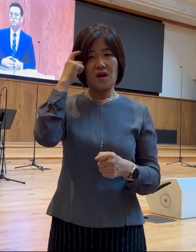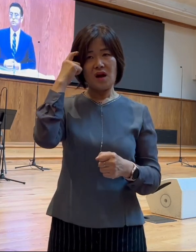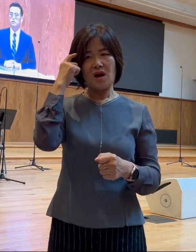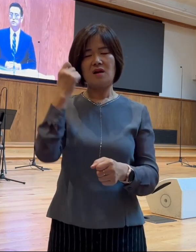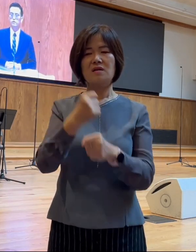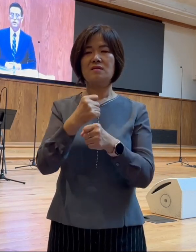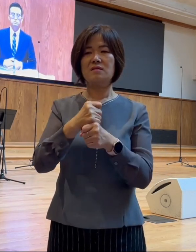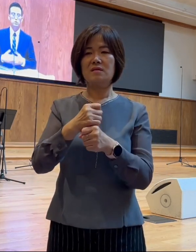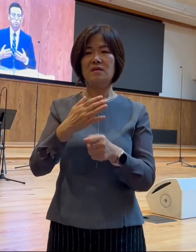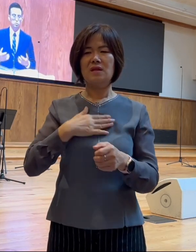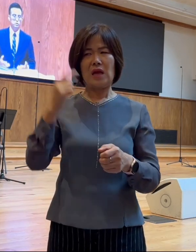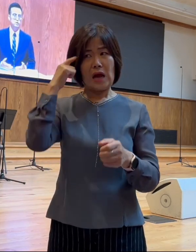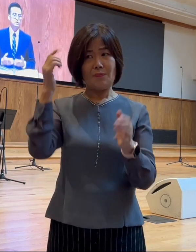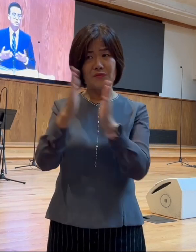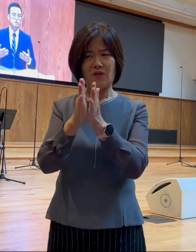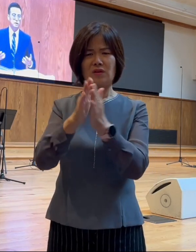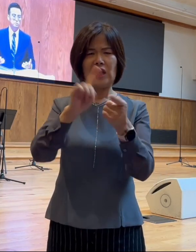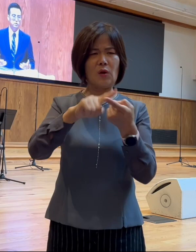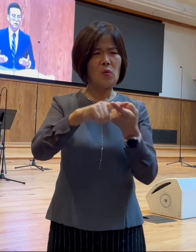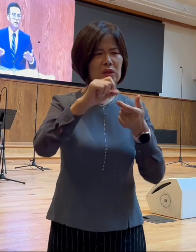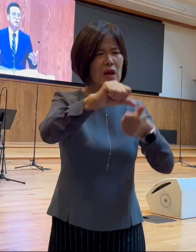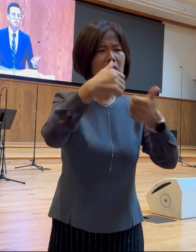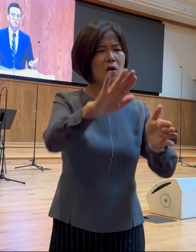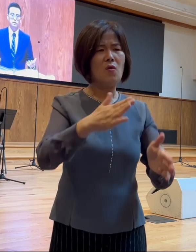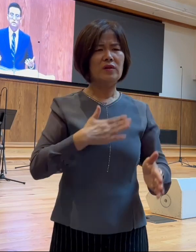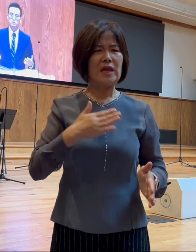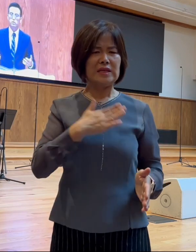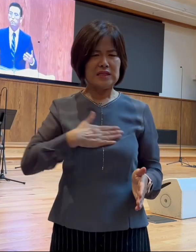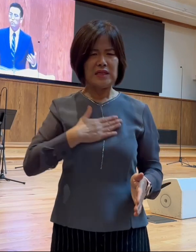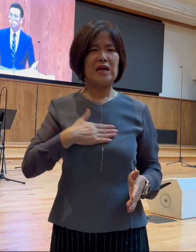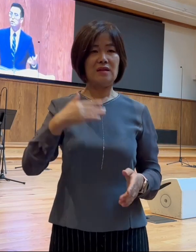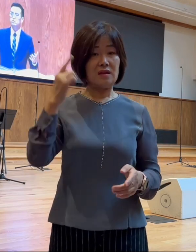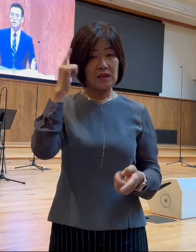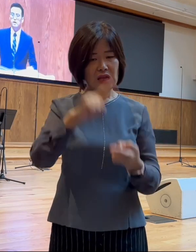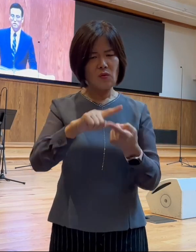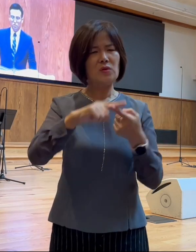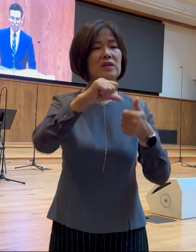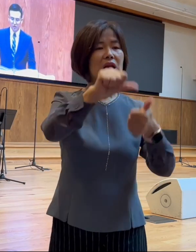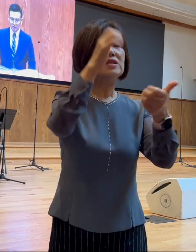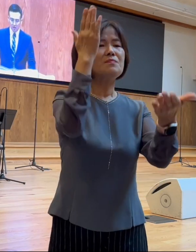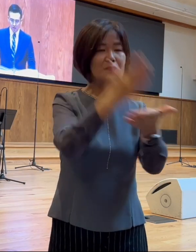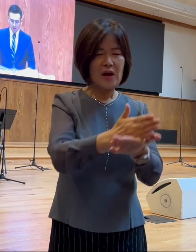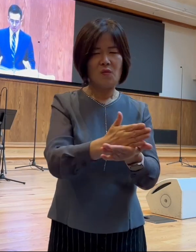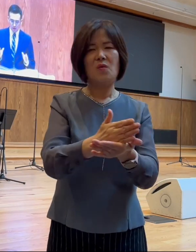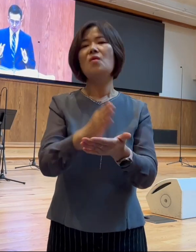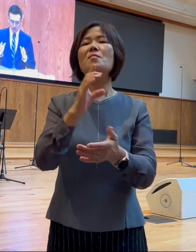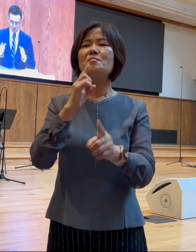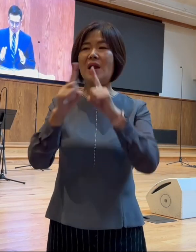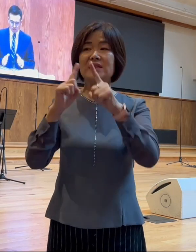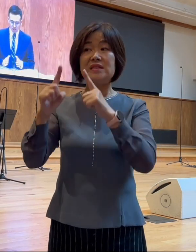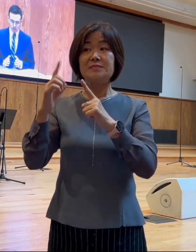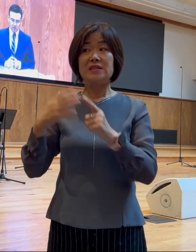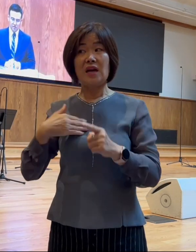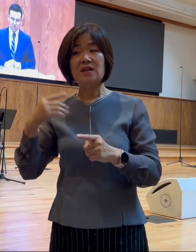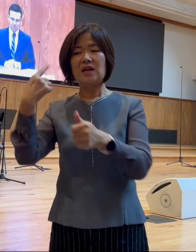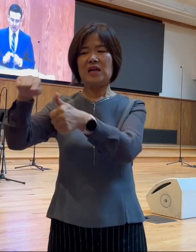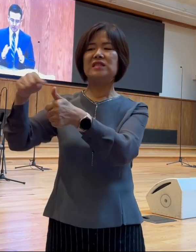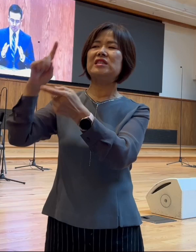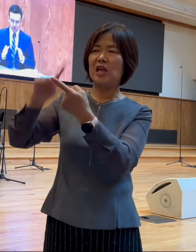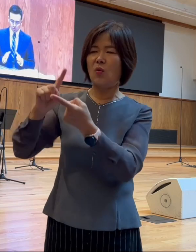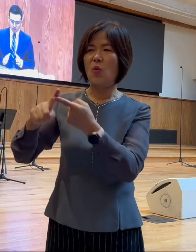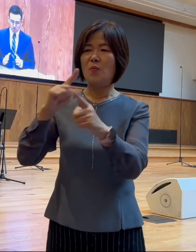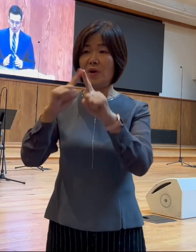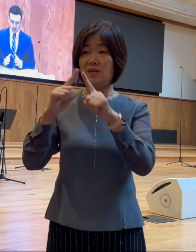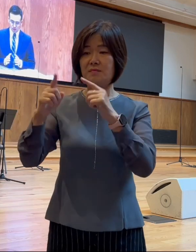나가는 것이 아니라, 내 감정이 요동치는 대로 그 감정을 다 소위 affirm하고 따라가는 것이 아니라, 그 말씀이 나를 가르치는 대로 그